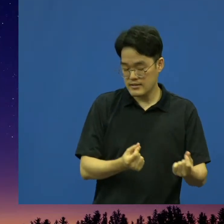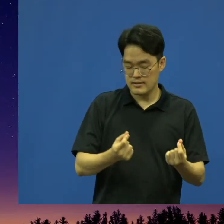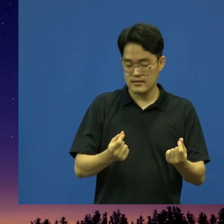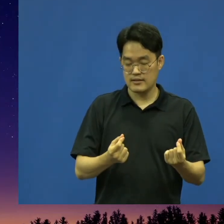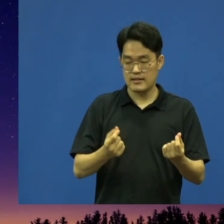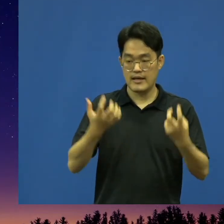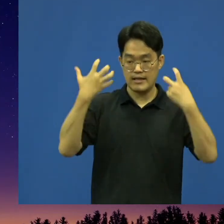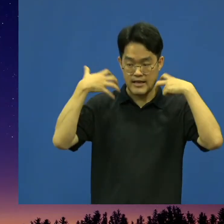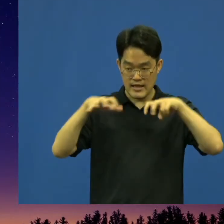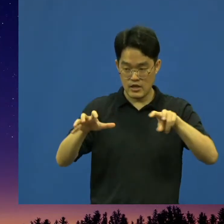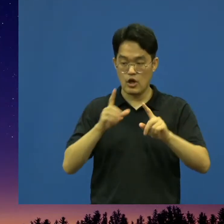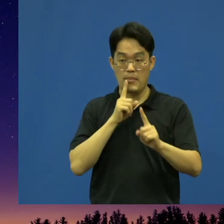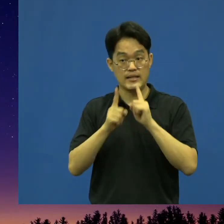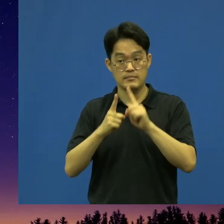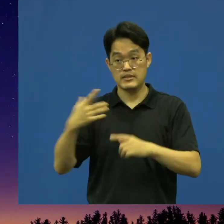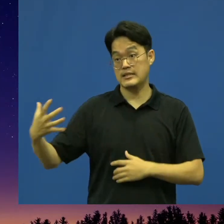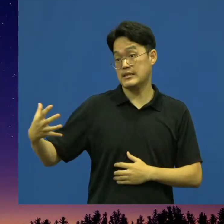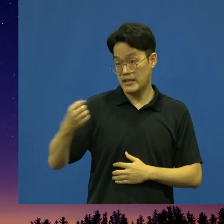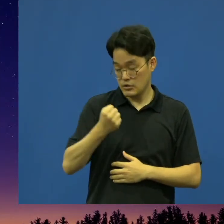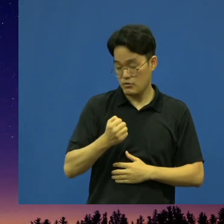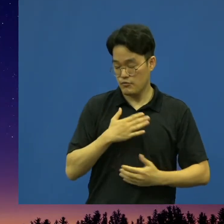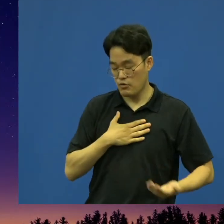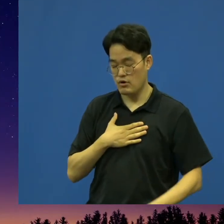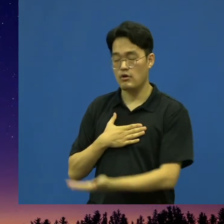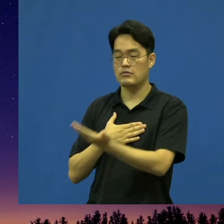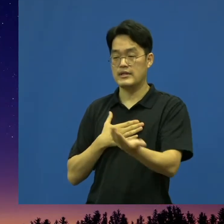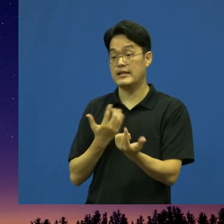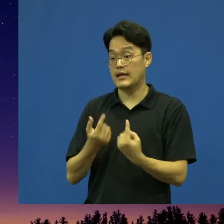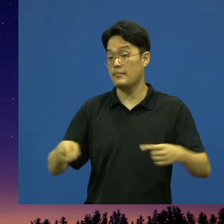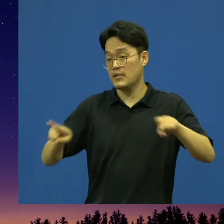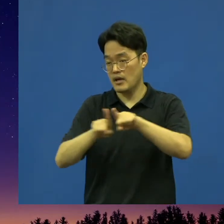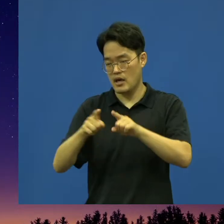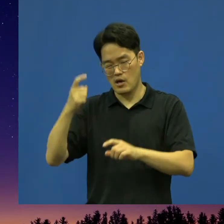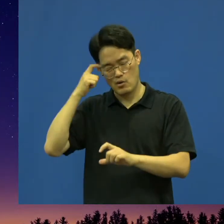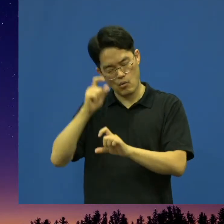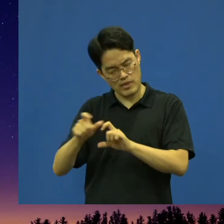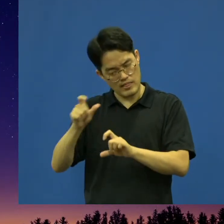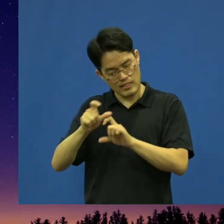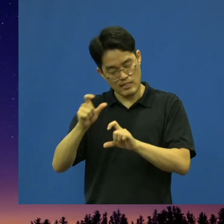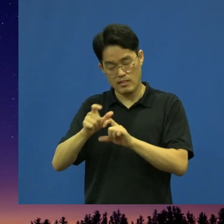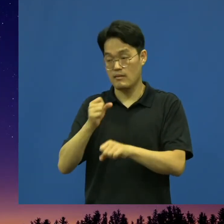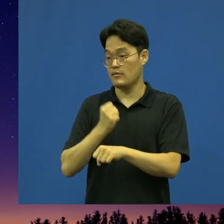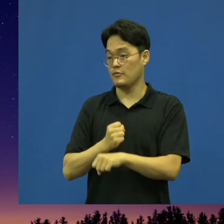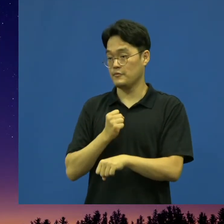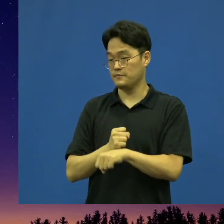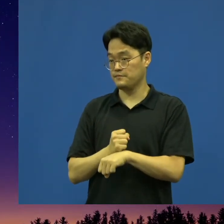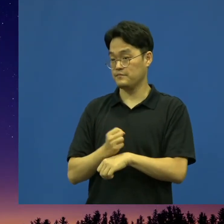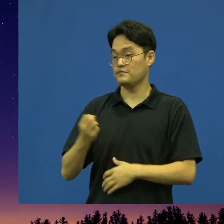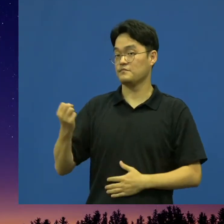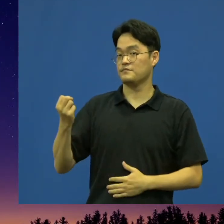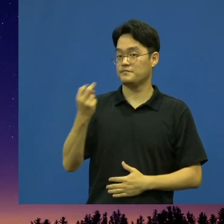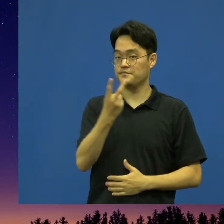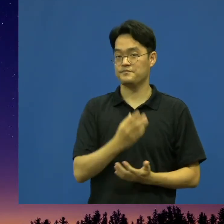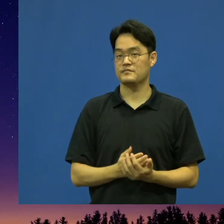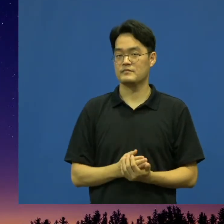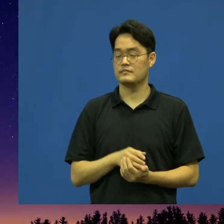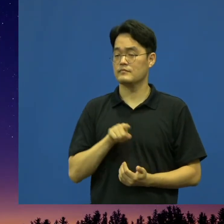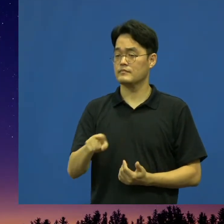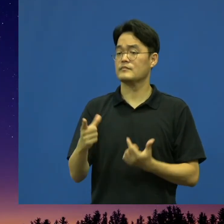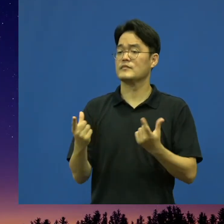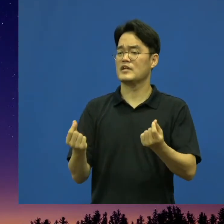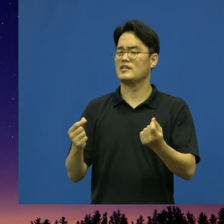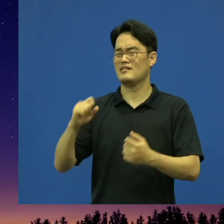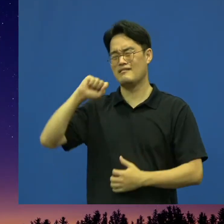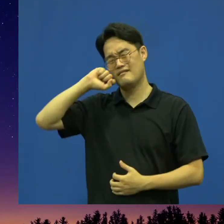7장 가지고 여러분들하고 같이 한번 고민하고, 그래서 그저 이런 어려움들이